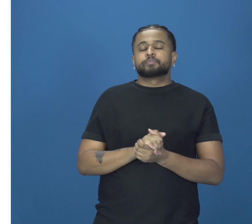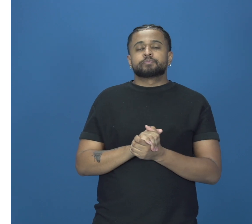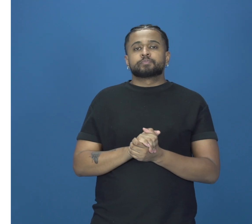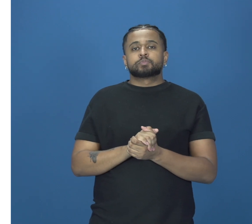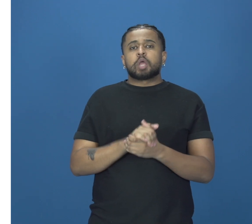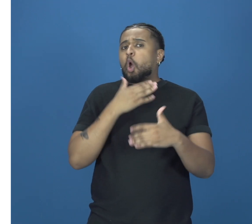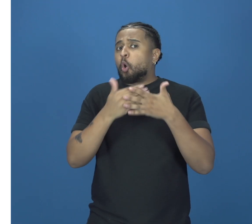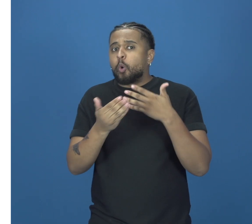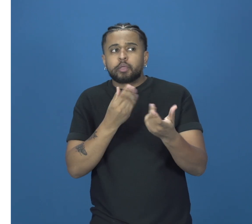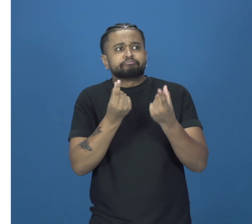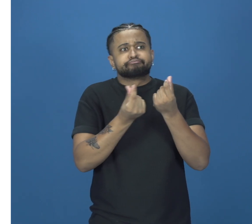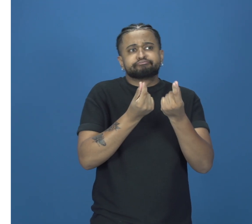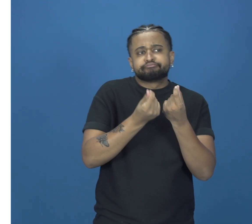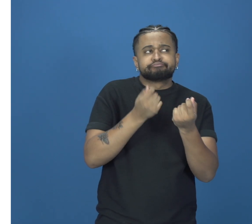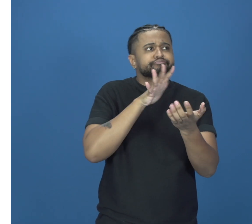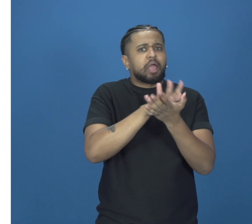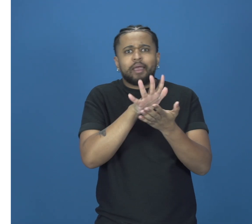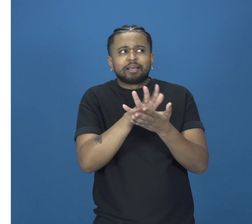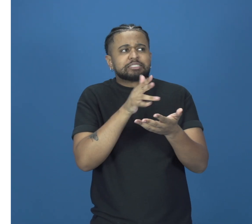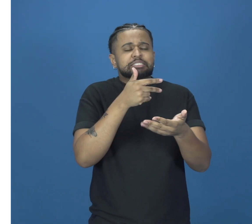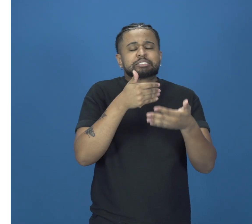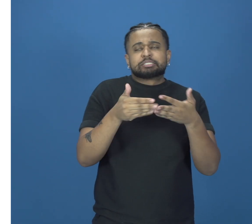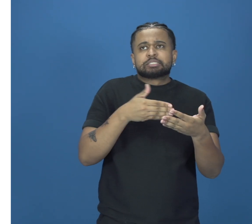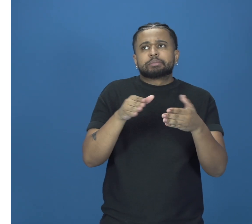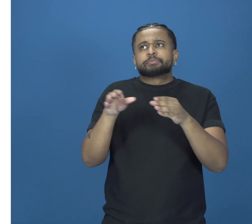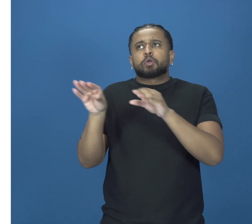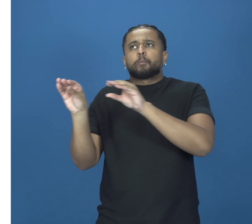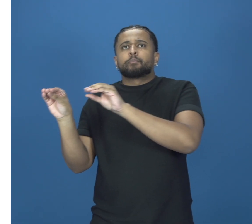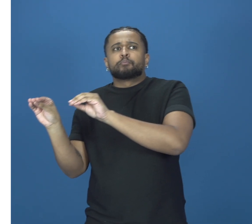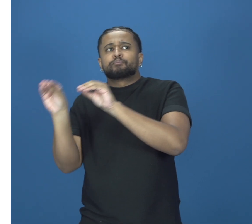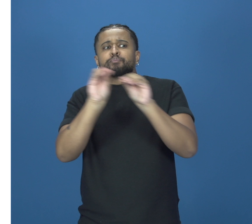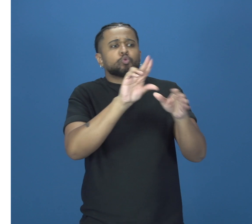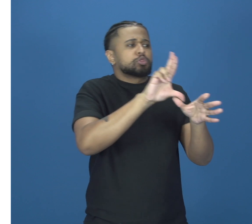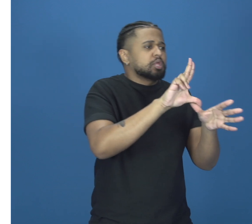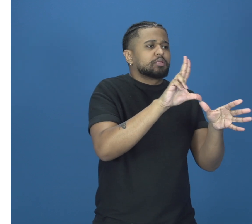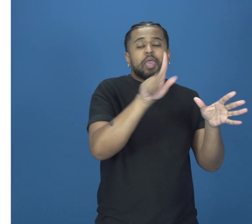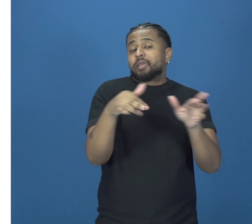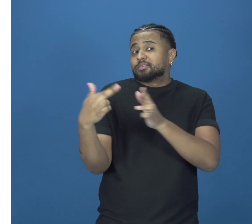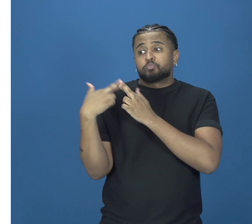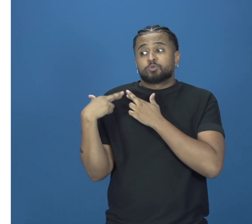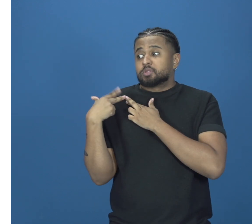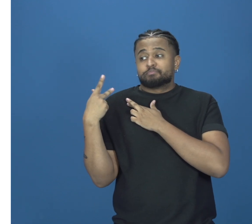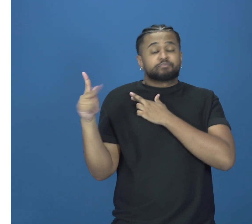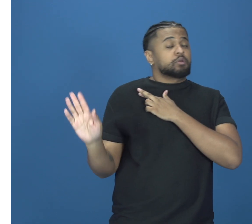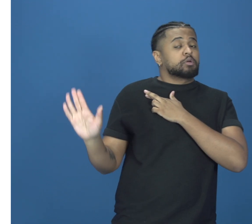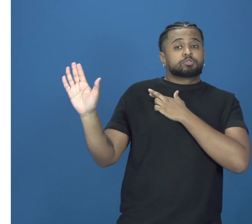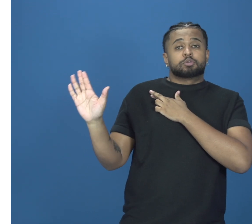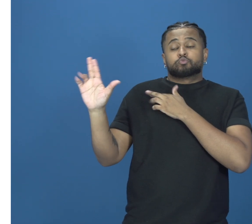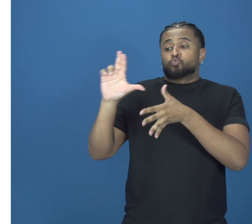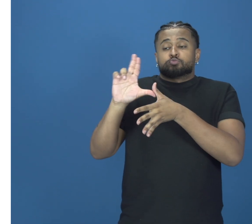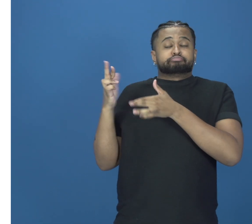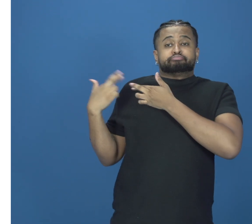12.5. Todos os custos referentes ao translado até a UNILA são de inteira responsabilidade do